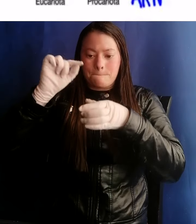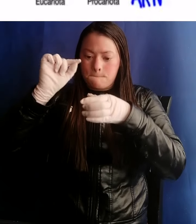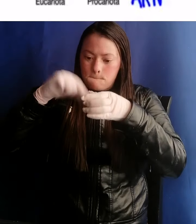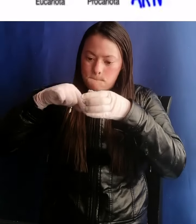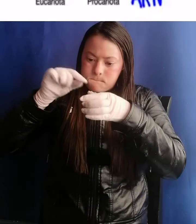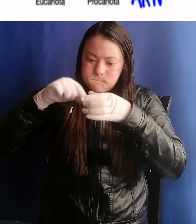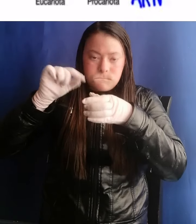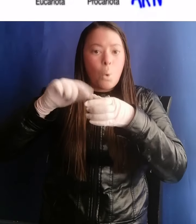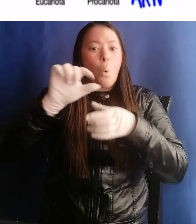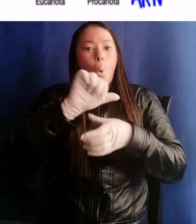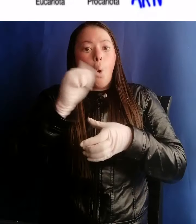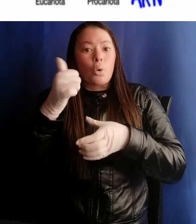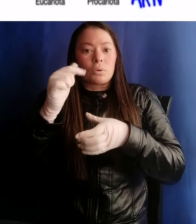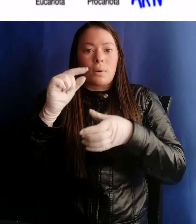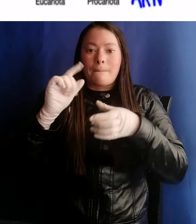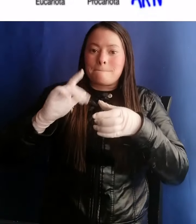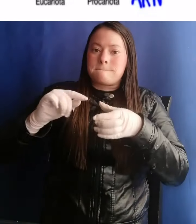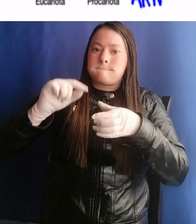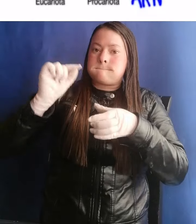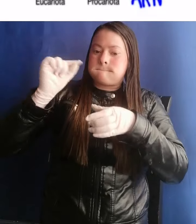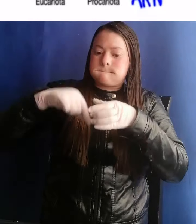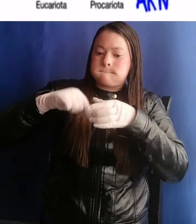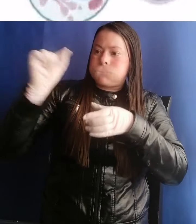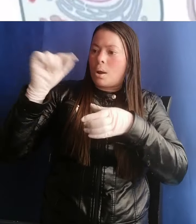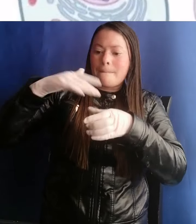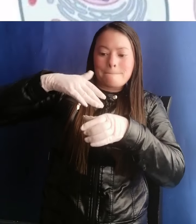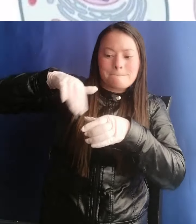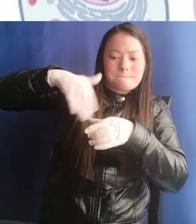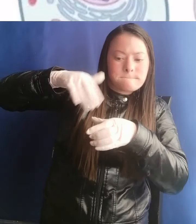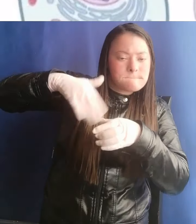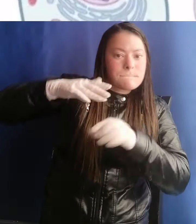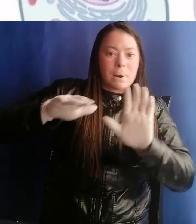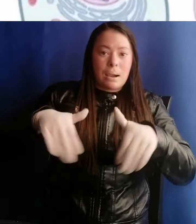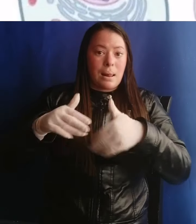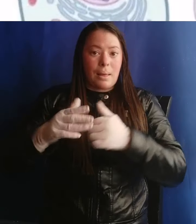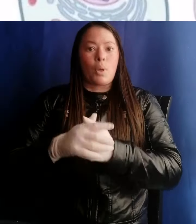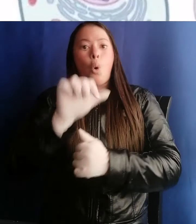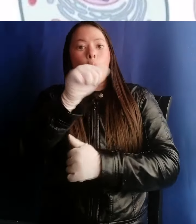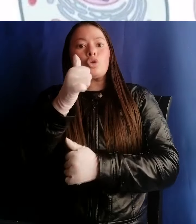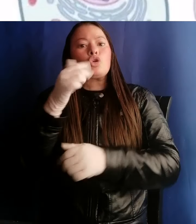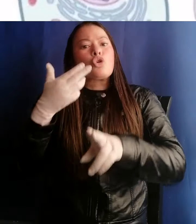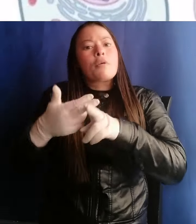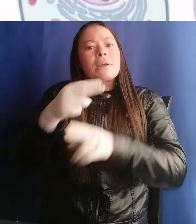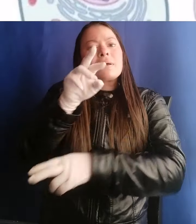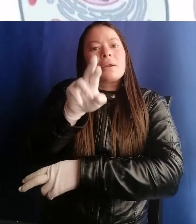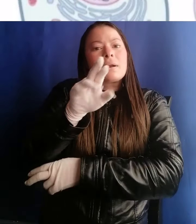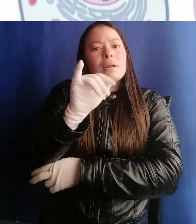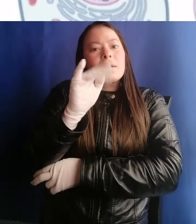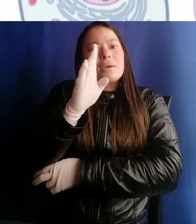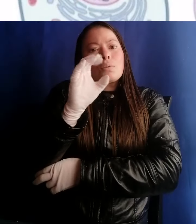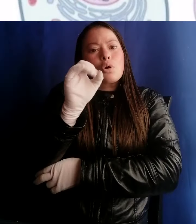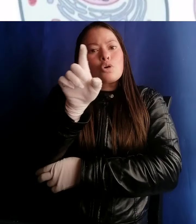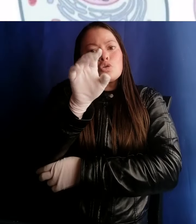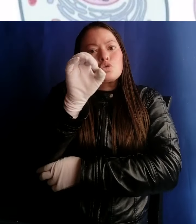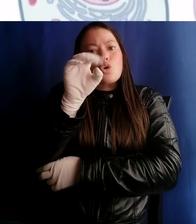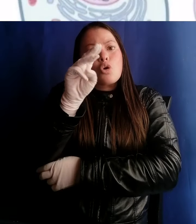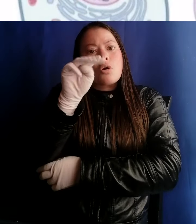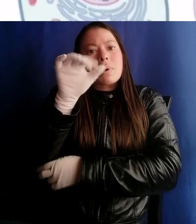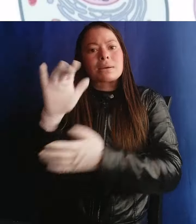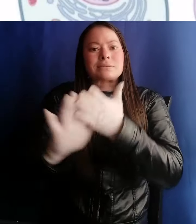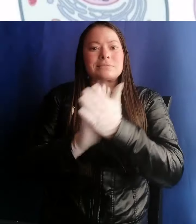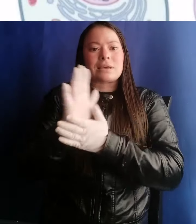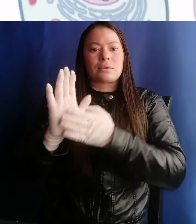sin membrana de la célula procariota. Pero la traducción o síntesis de proteínas sucede en una estructura celular llamada